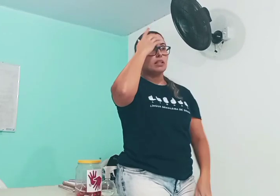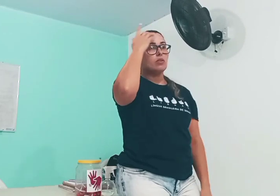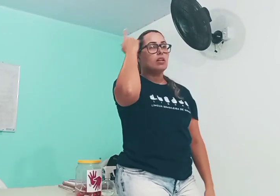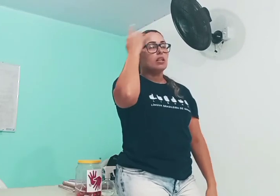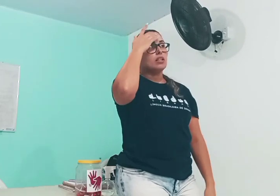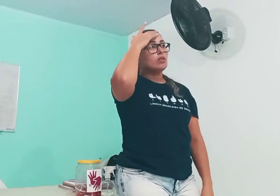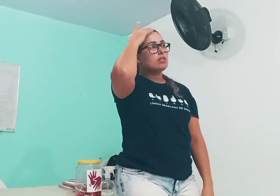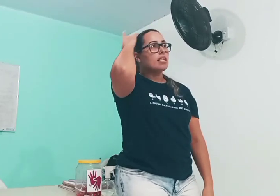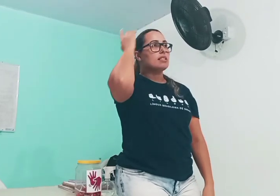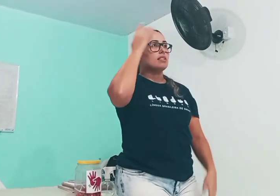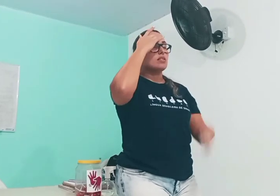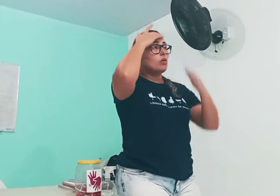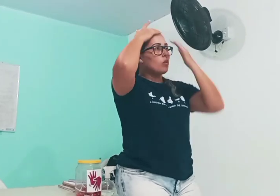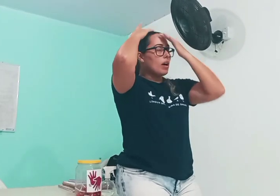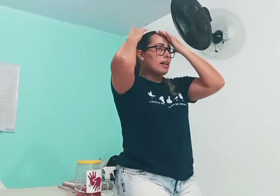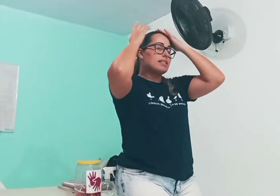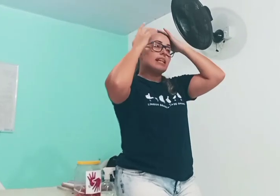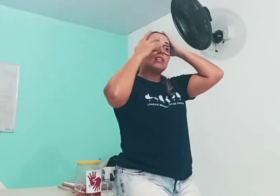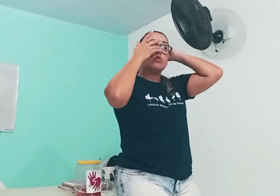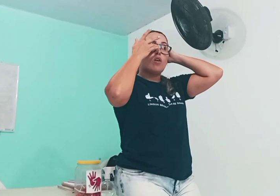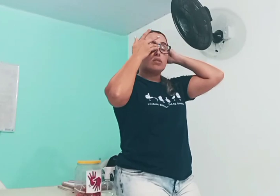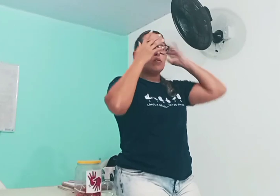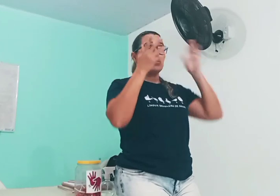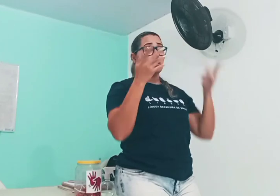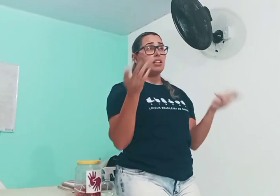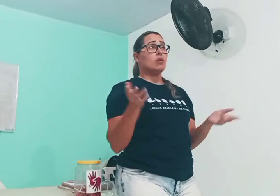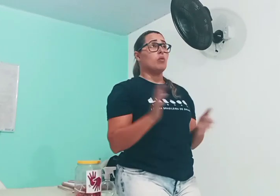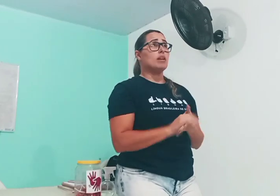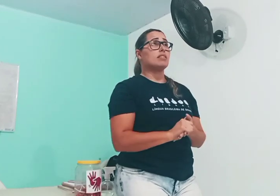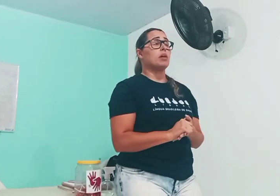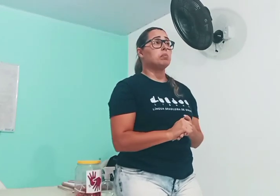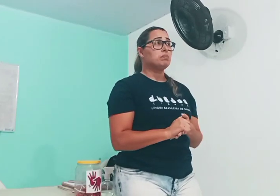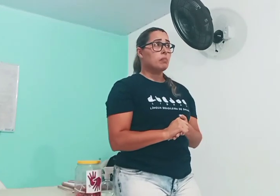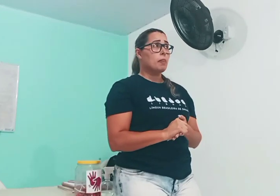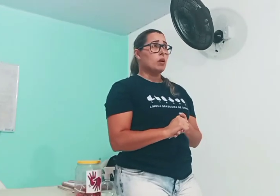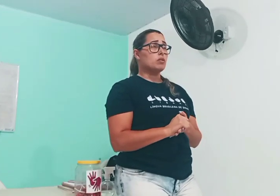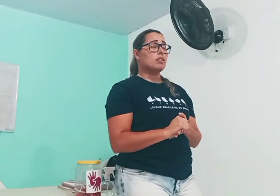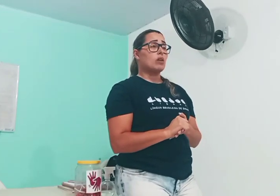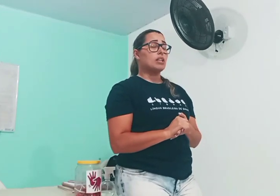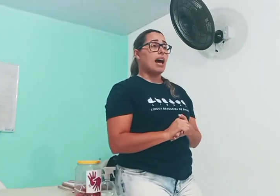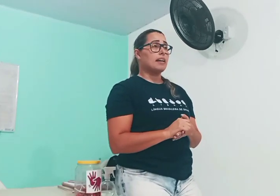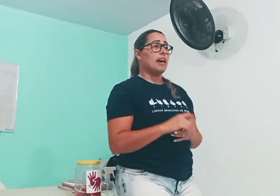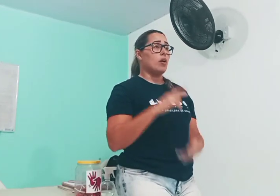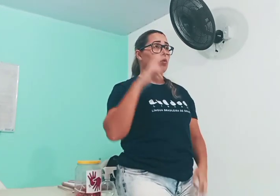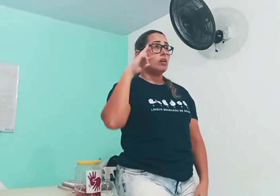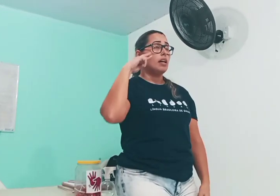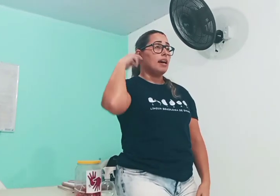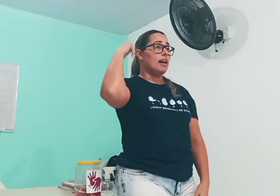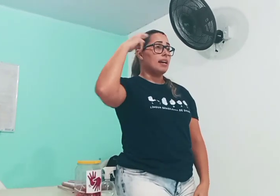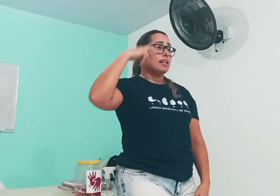Entendeu? Então, assim, são sinais novos que vão surgir. Que nem um exemplo, o sinal de Raquel. Era esse